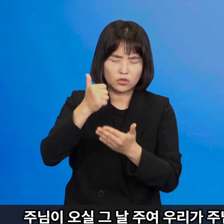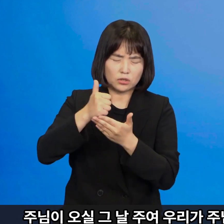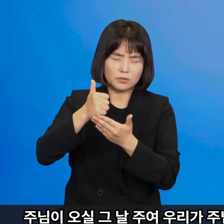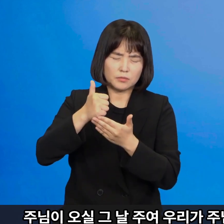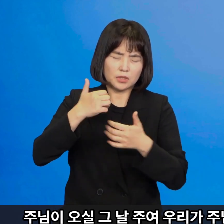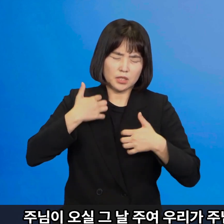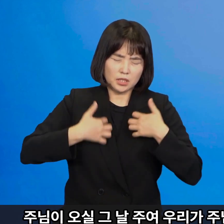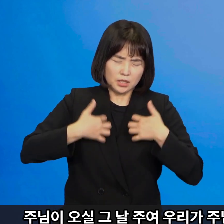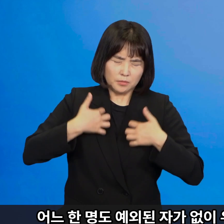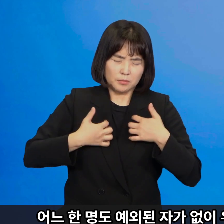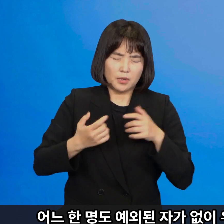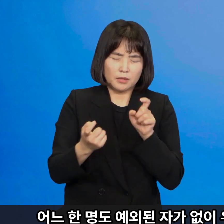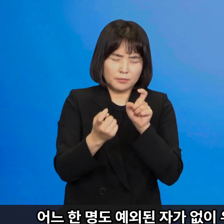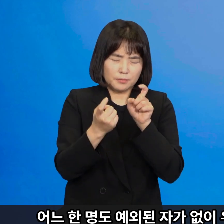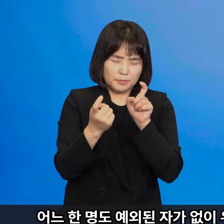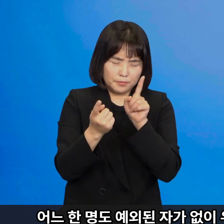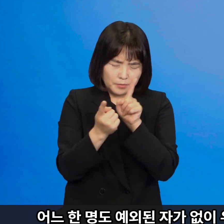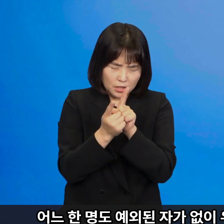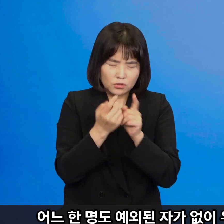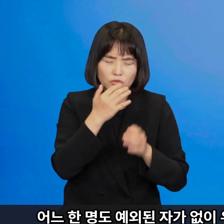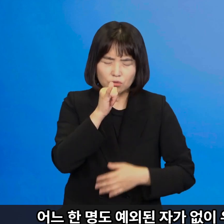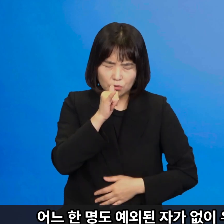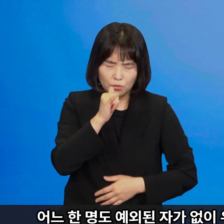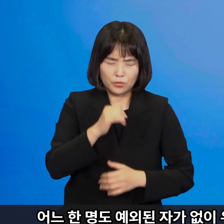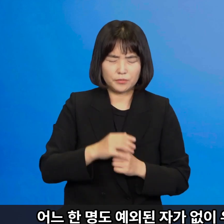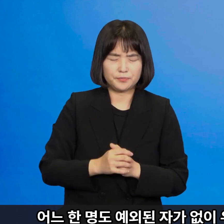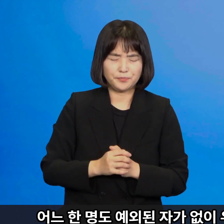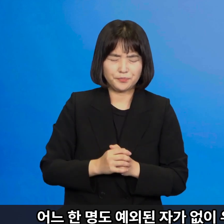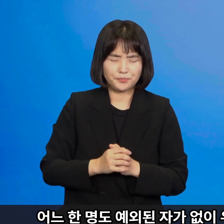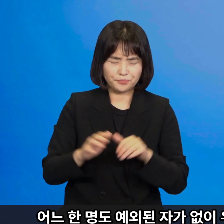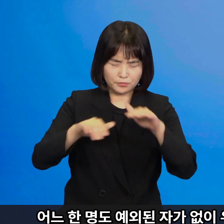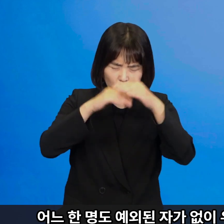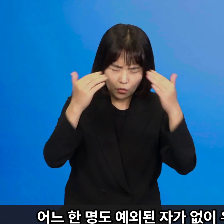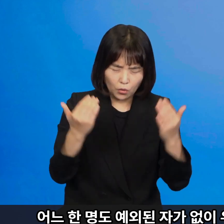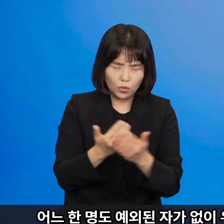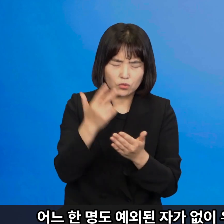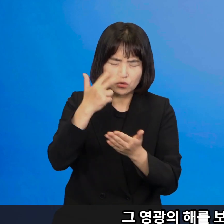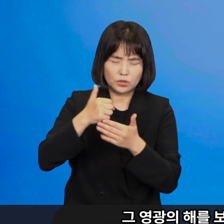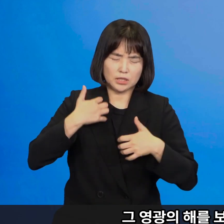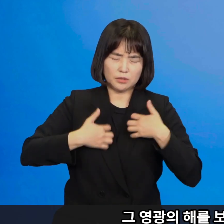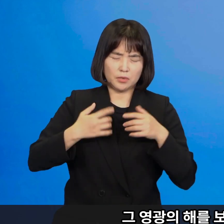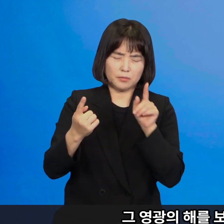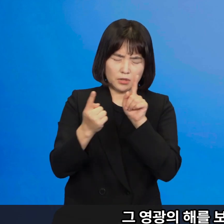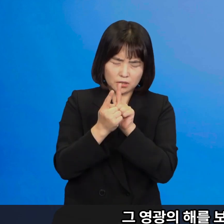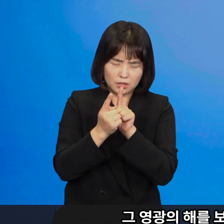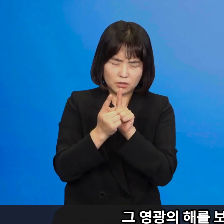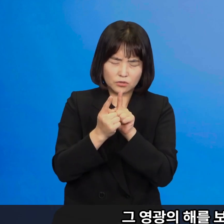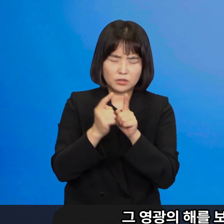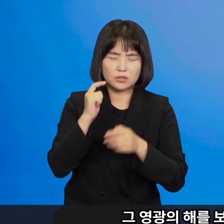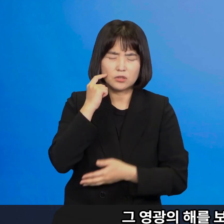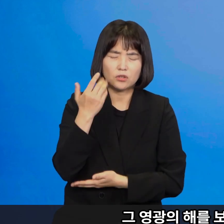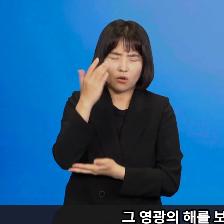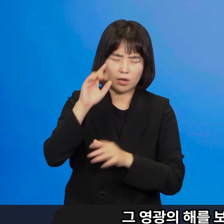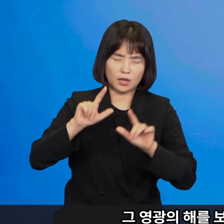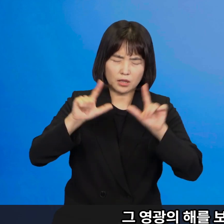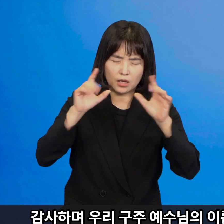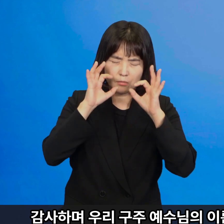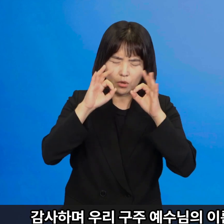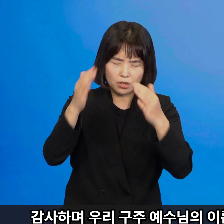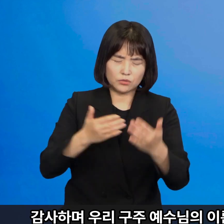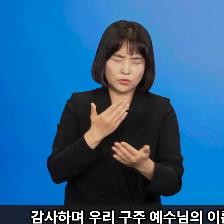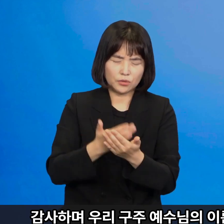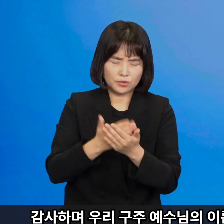주님을 맞이할 수 있도록 어느 한 명도 예외되는 자가 없이 우리 모두가 주를 맞이할 수 있도록 그 영광의 해를 보게 하여